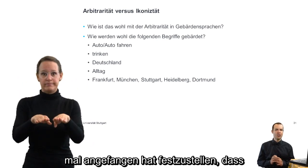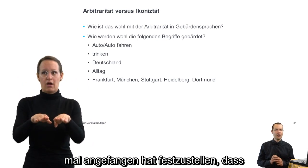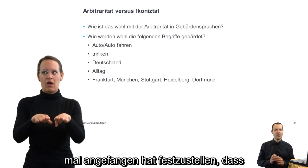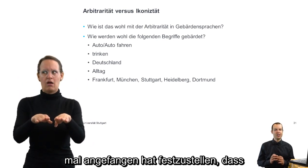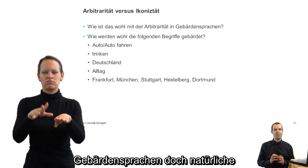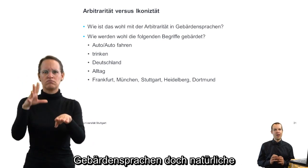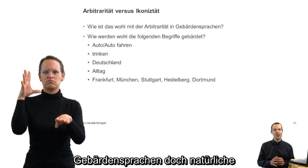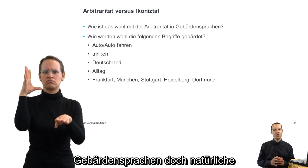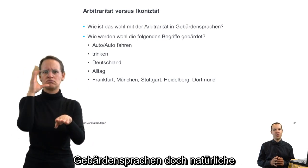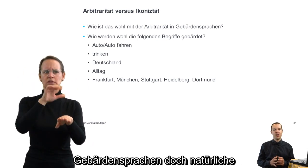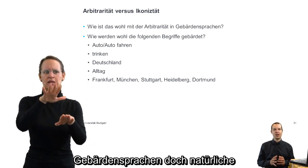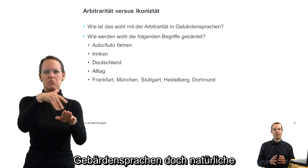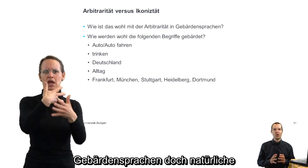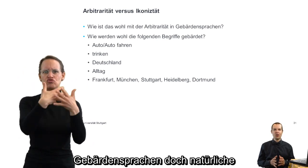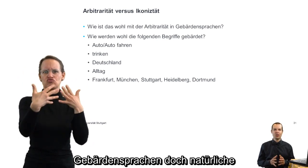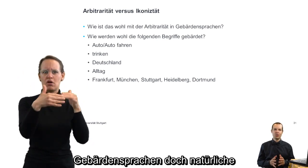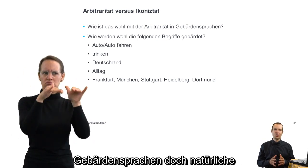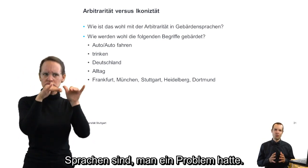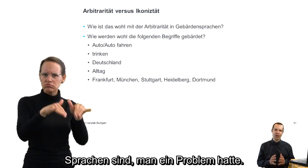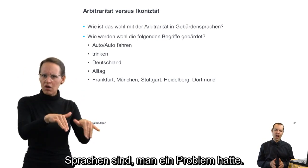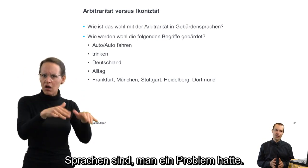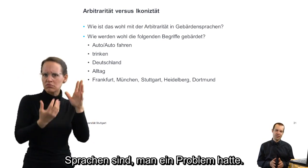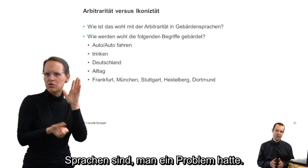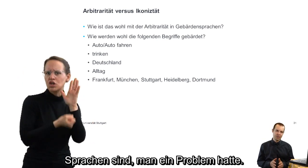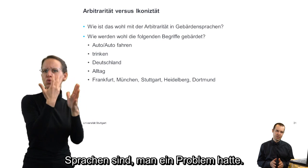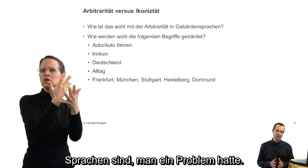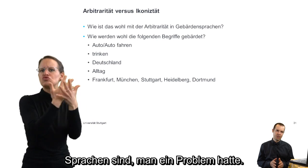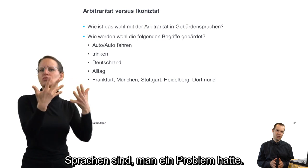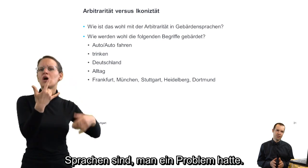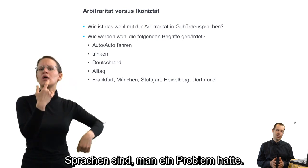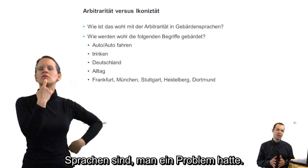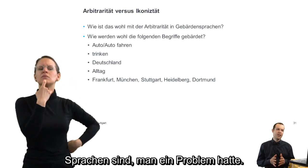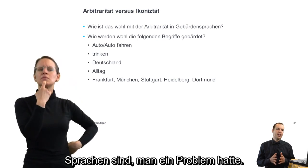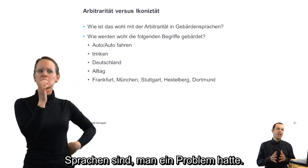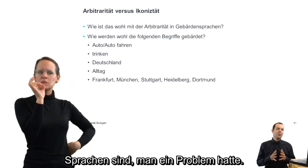festzustellen, dass Gebärdensprachen doch natürliche Sprachen sind,